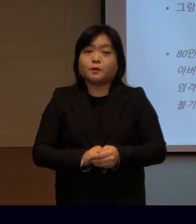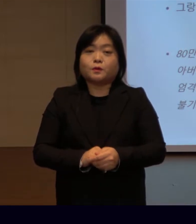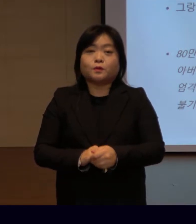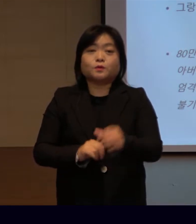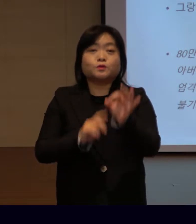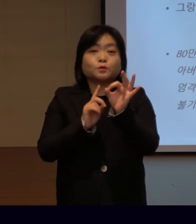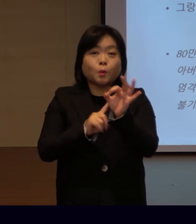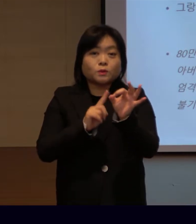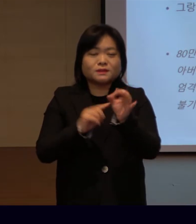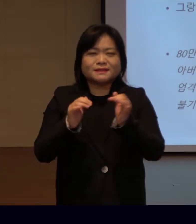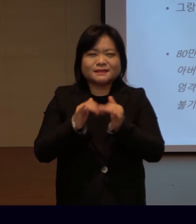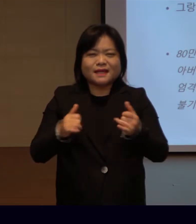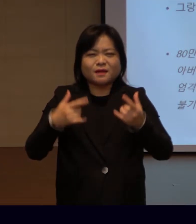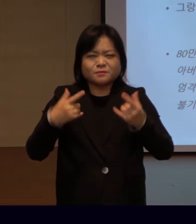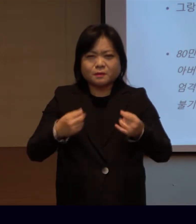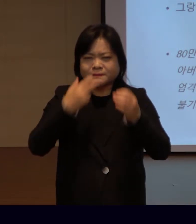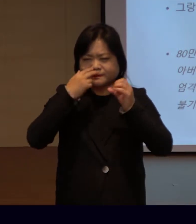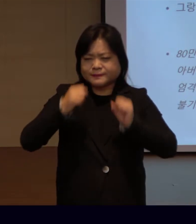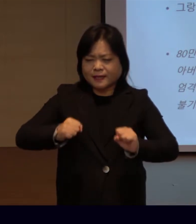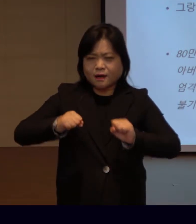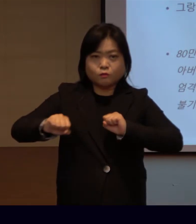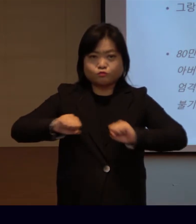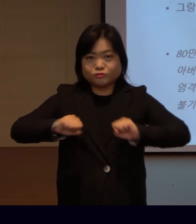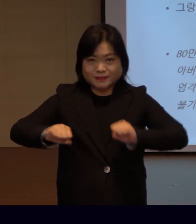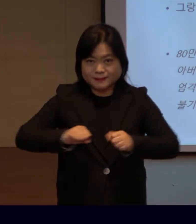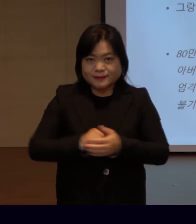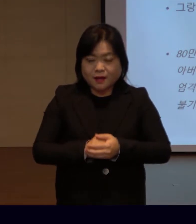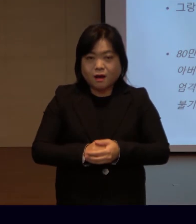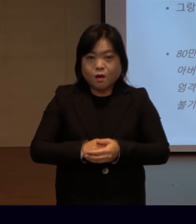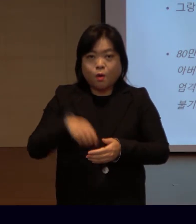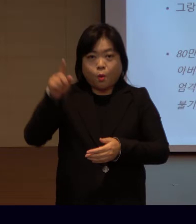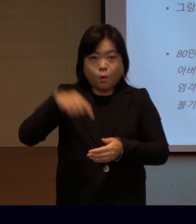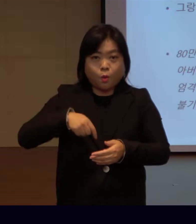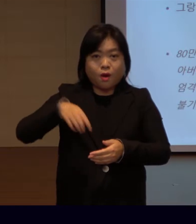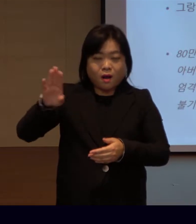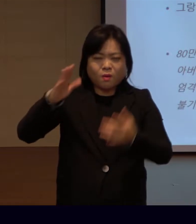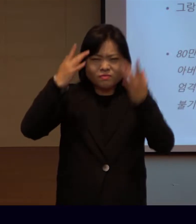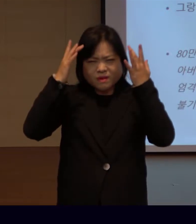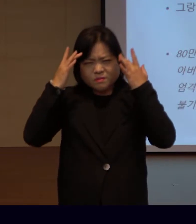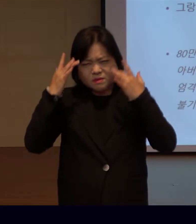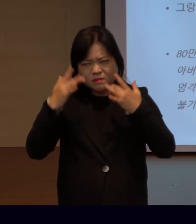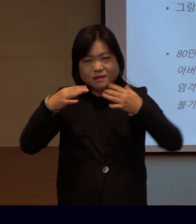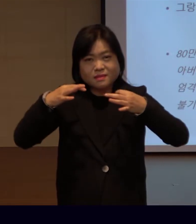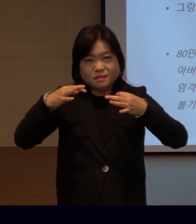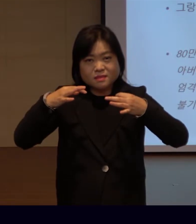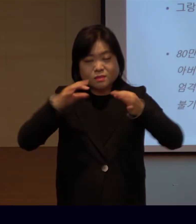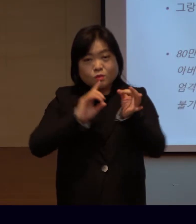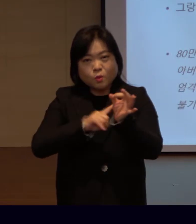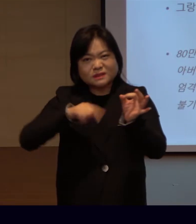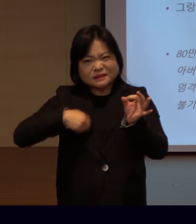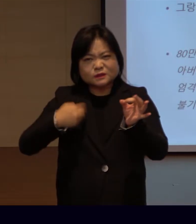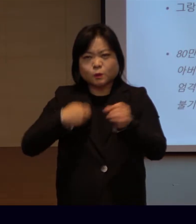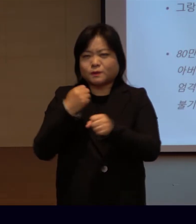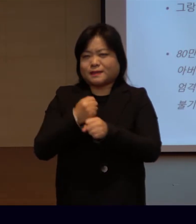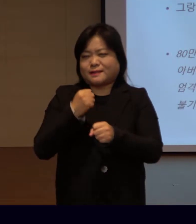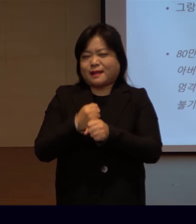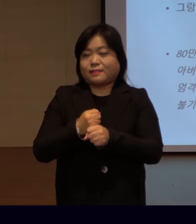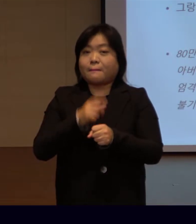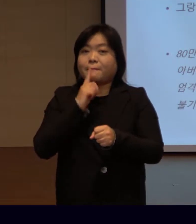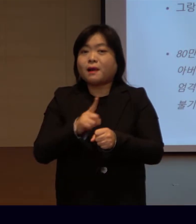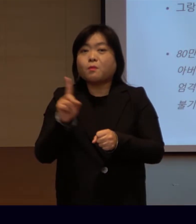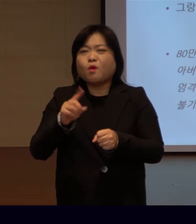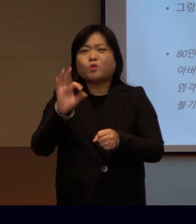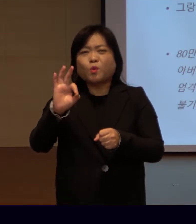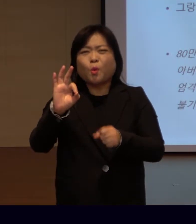돈은 사람처럼 살아 움직인다. 그것은 오고 가고 땀 흘리면서 스스로 생산한다. 돈이 돈을 번다는